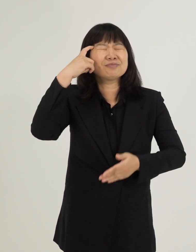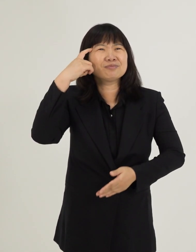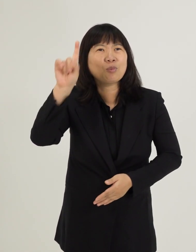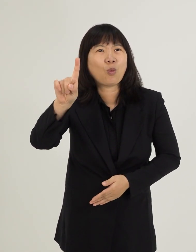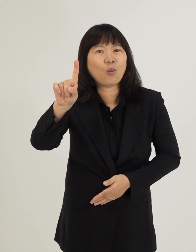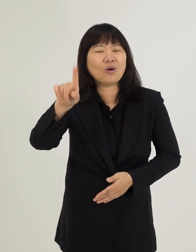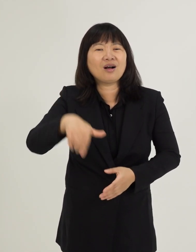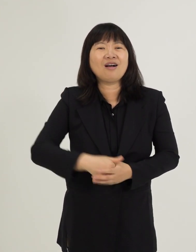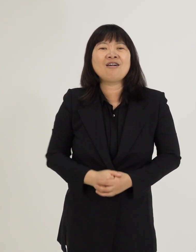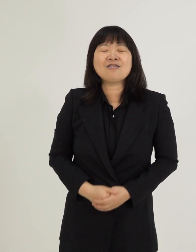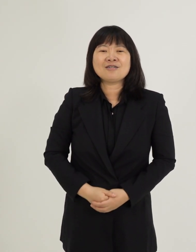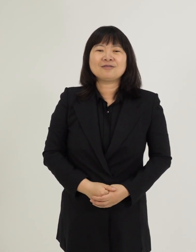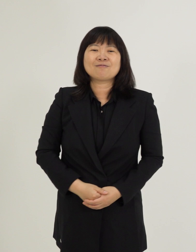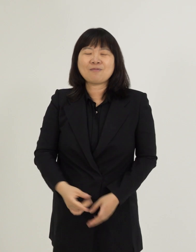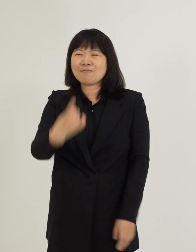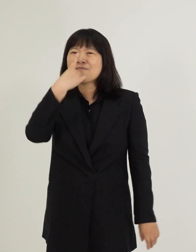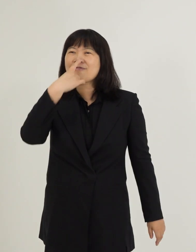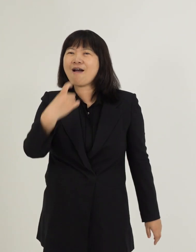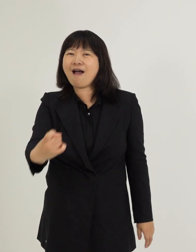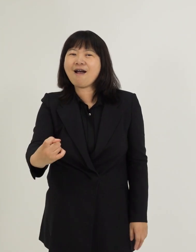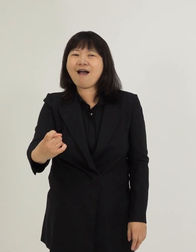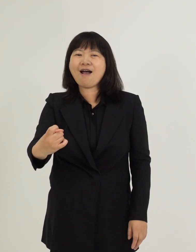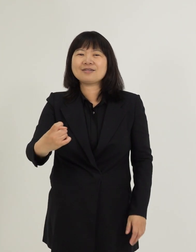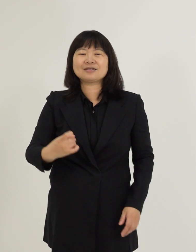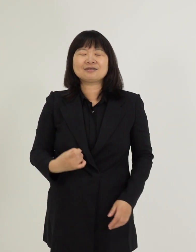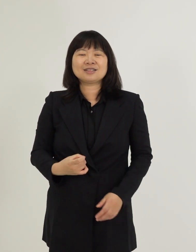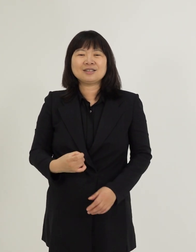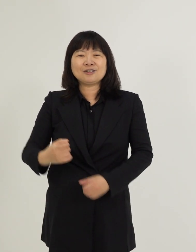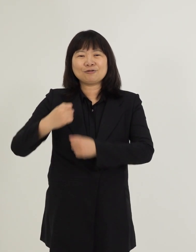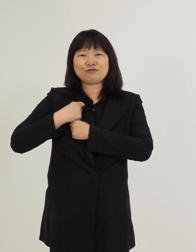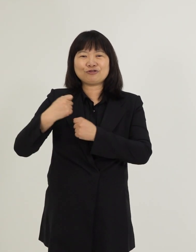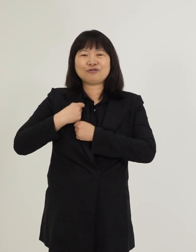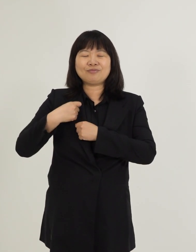위용당당한 병마를 타고 병거를 거느리고